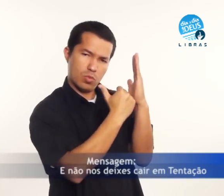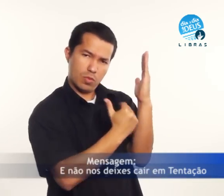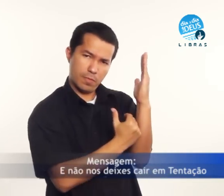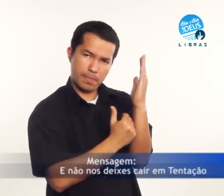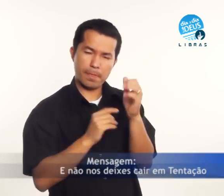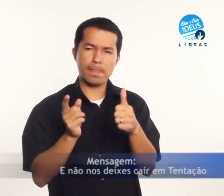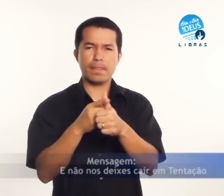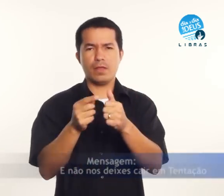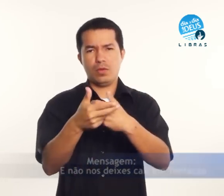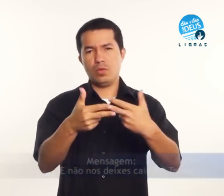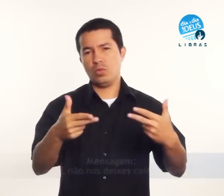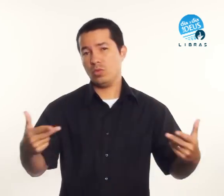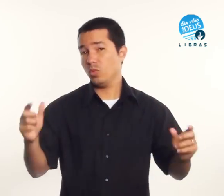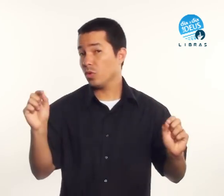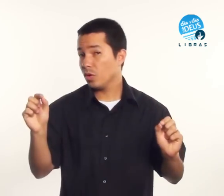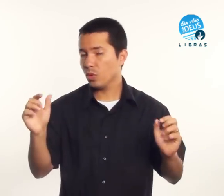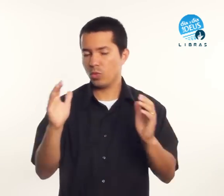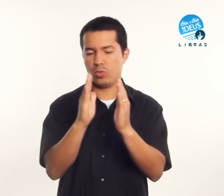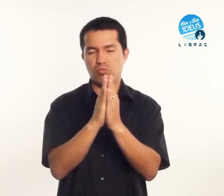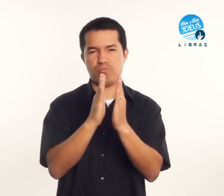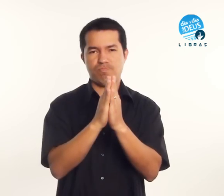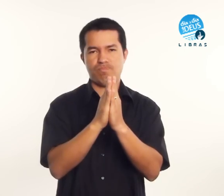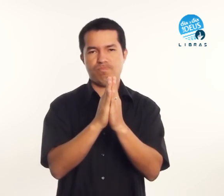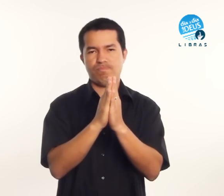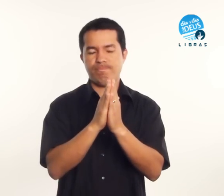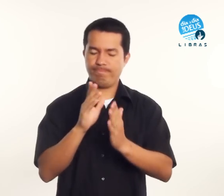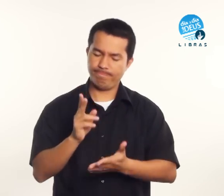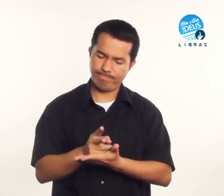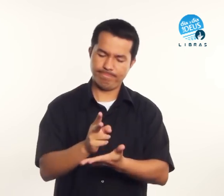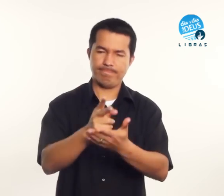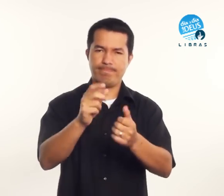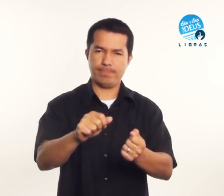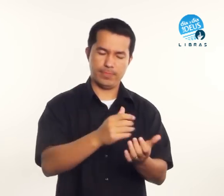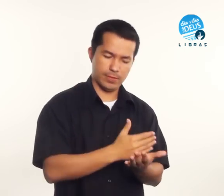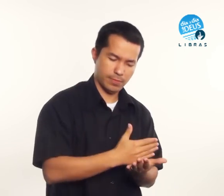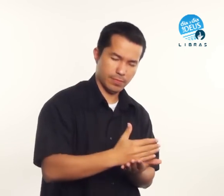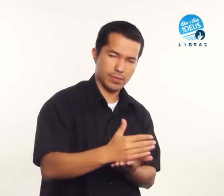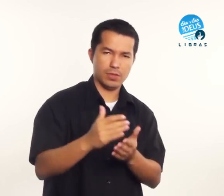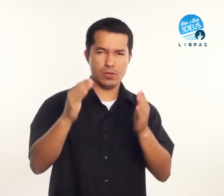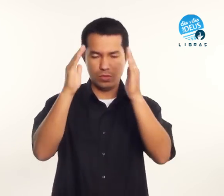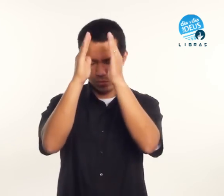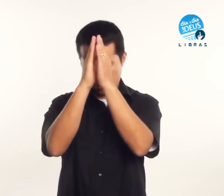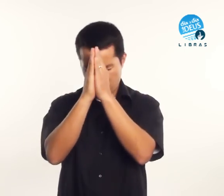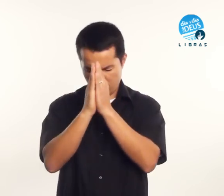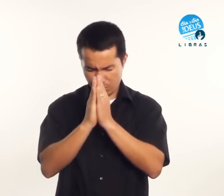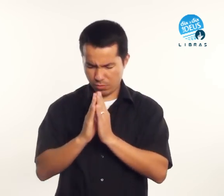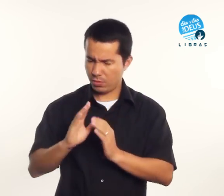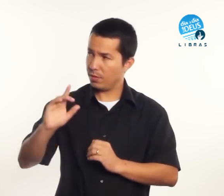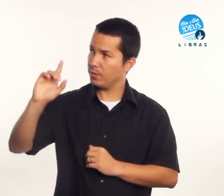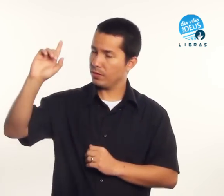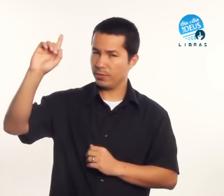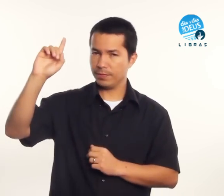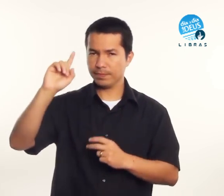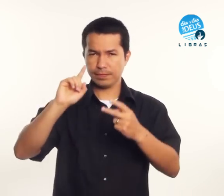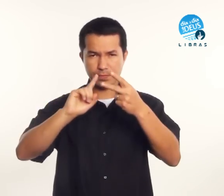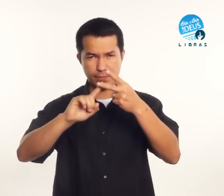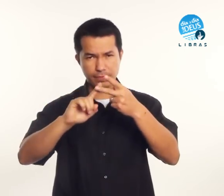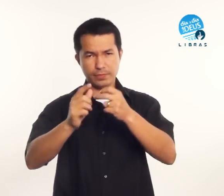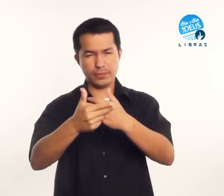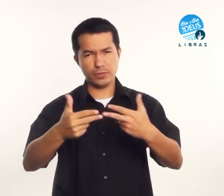que a oração sempre deve começar com adoração. O segundo elemento que a gente já aprendeu é que a oração é um